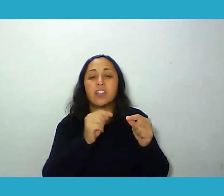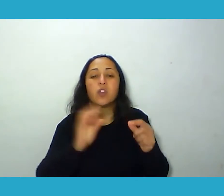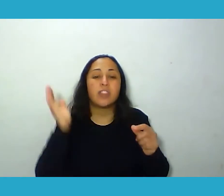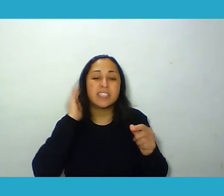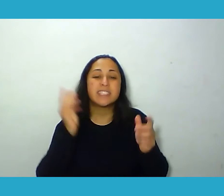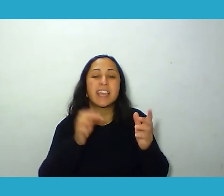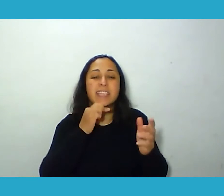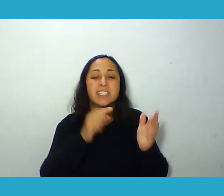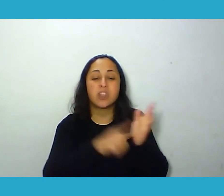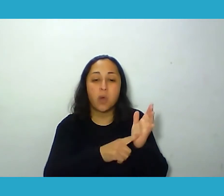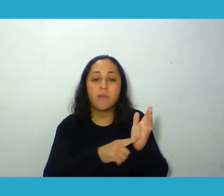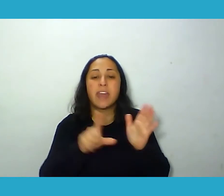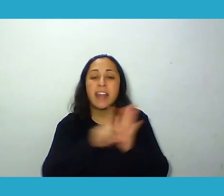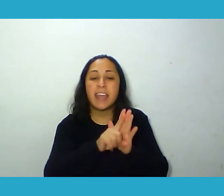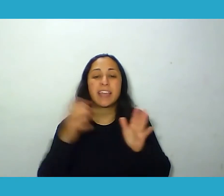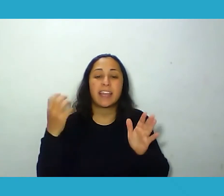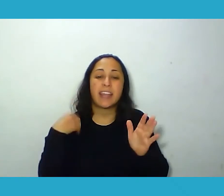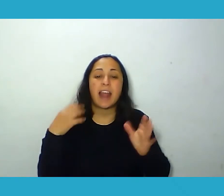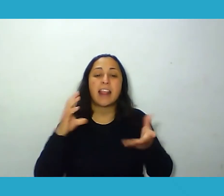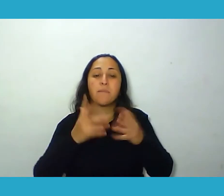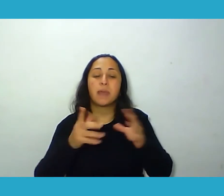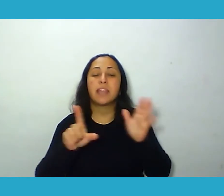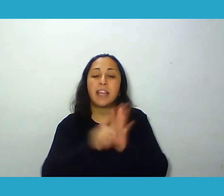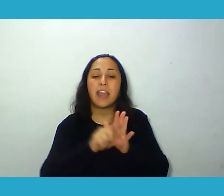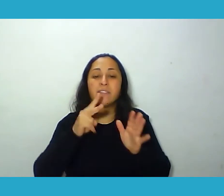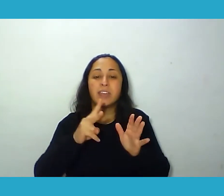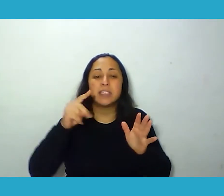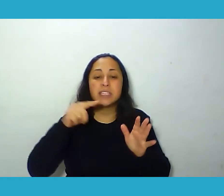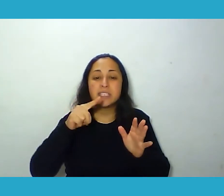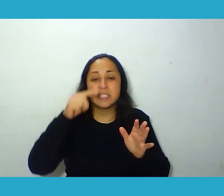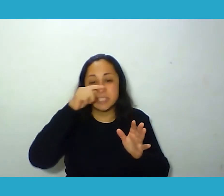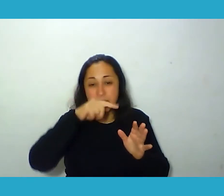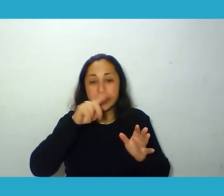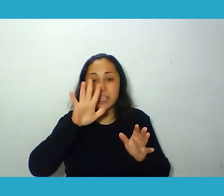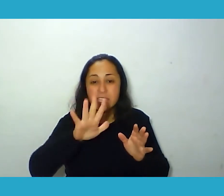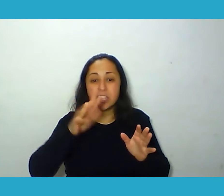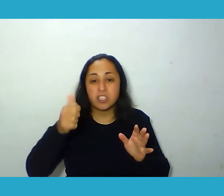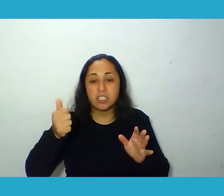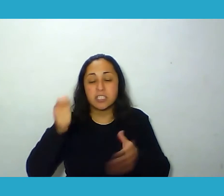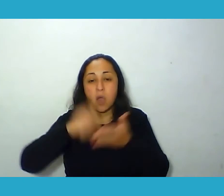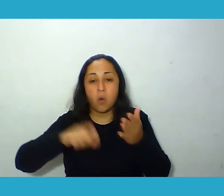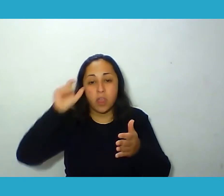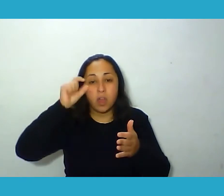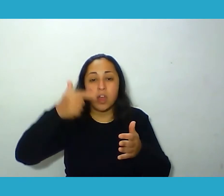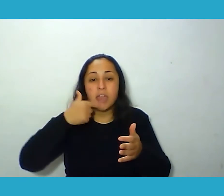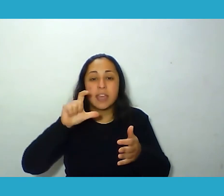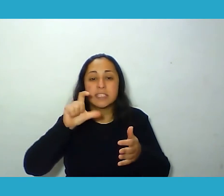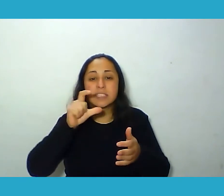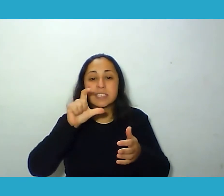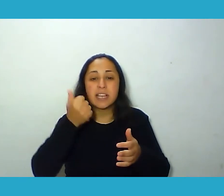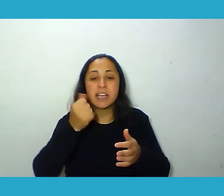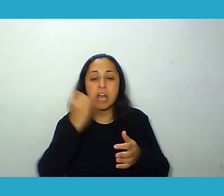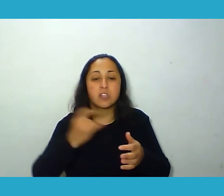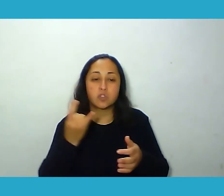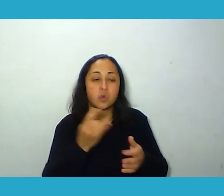16, artículo 19 de la Ley General del Ambiente y Ley 27.566 de Acuerdo de Escazú. Asimismo, solicita que el señor secretario